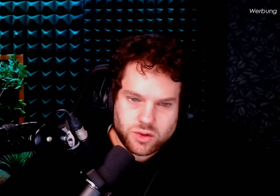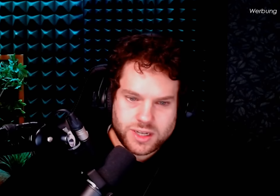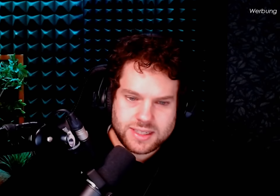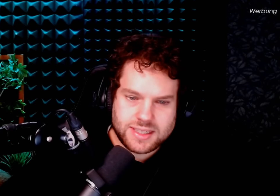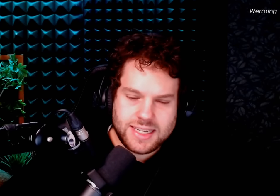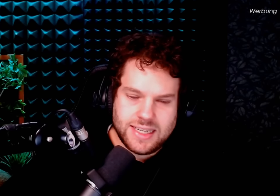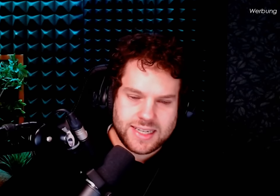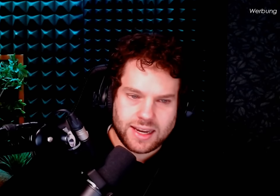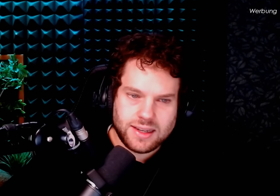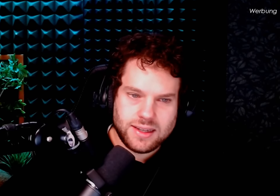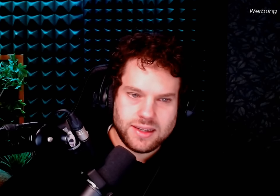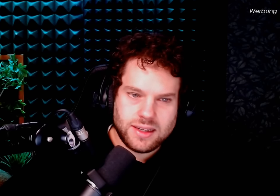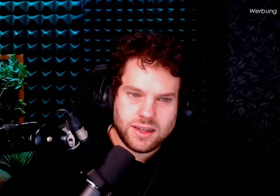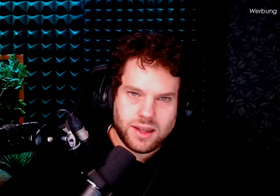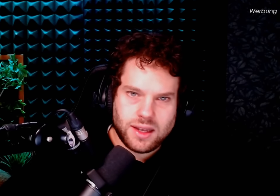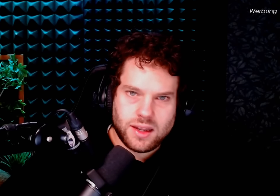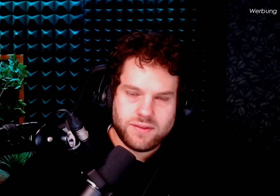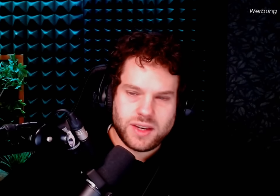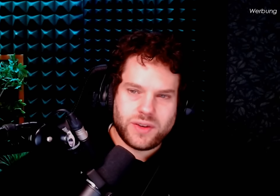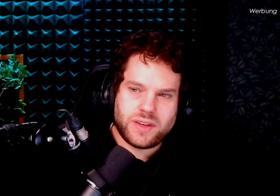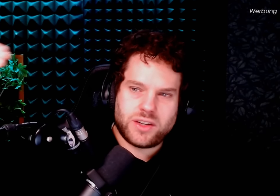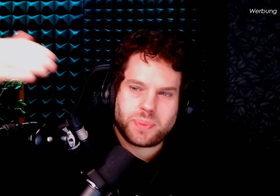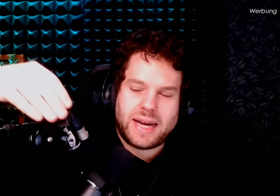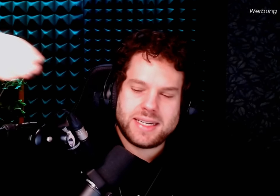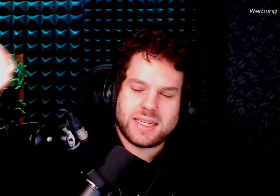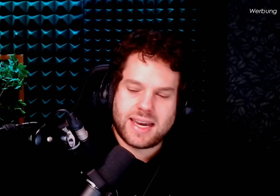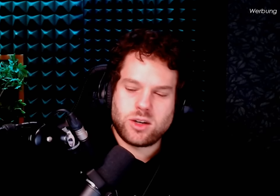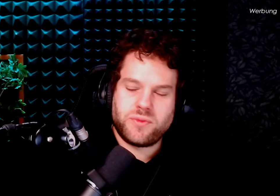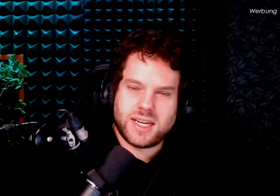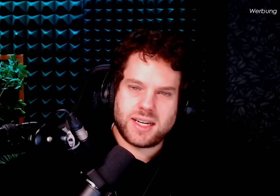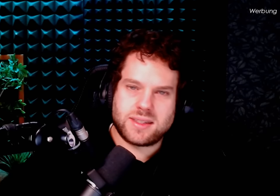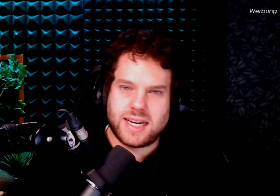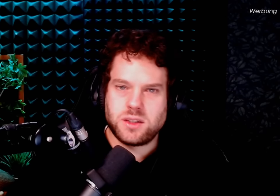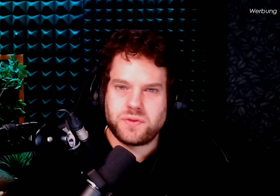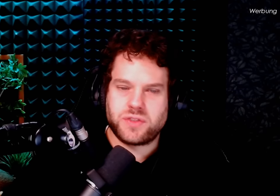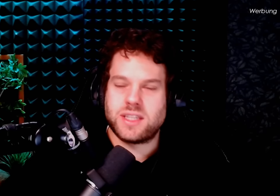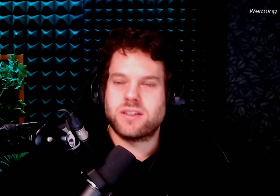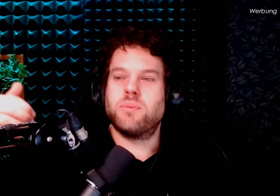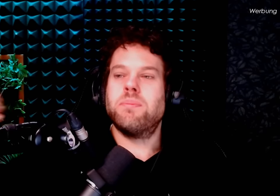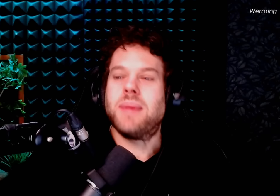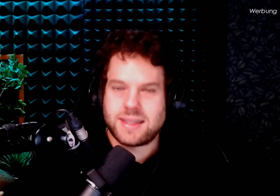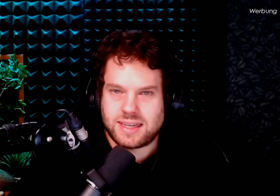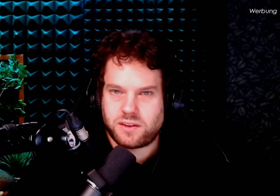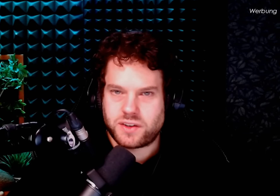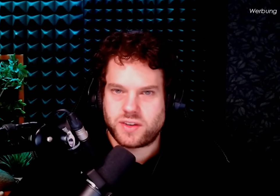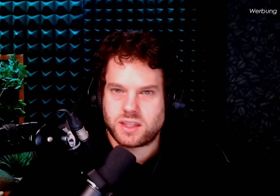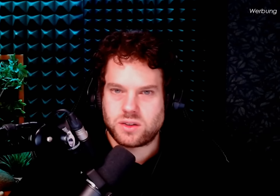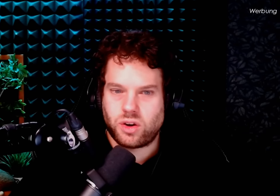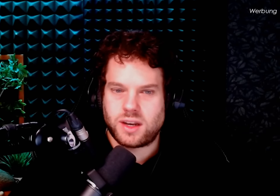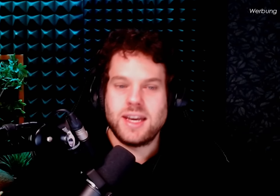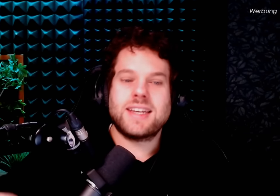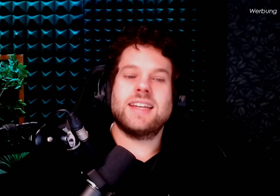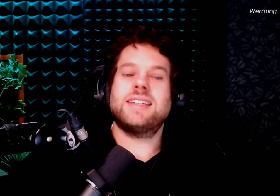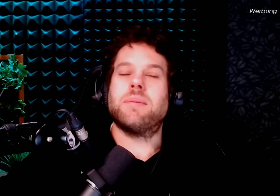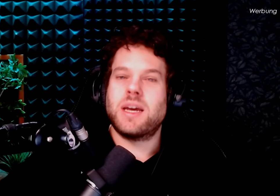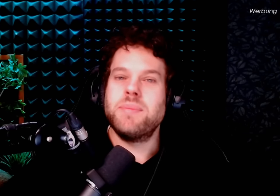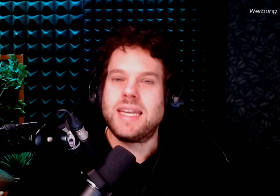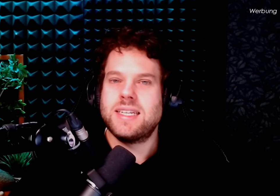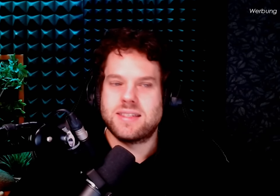So, das ist ja die Idee. wir sparen ja nicht Zeit, um weniger Zeit zu verschwenden, sondern um mehr Zeit verschwenden zu können, damit ich die